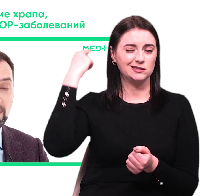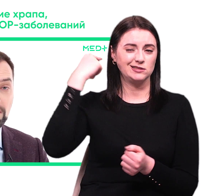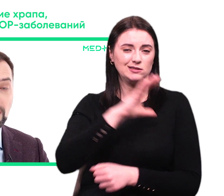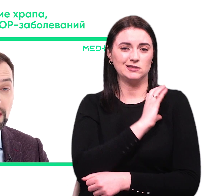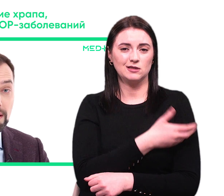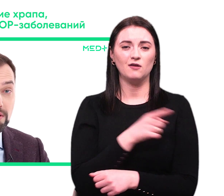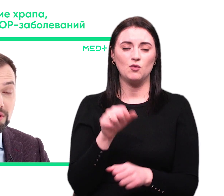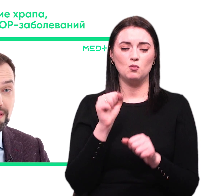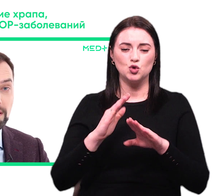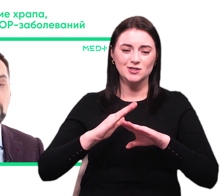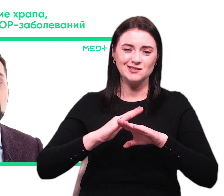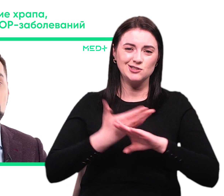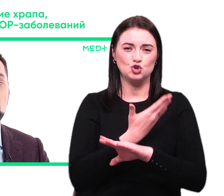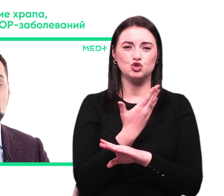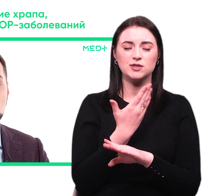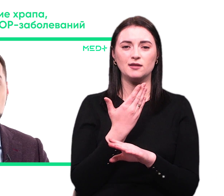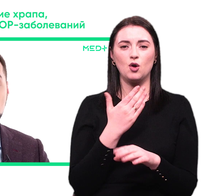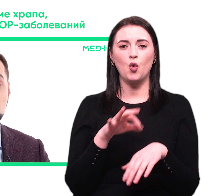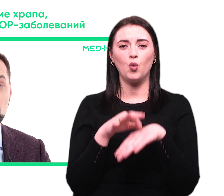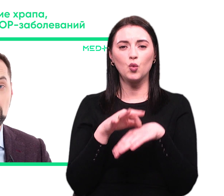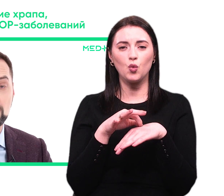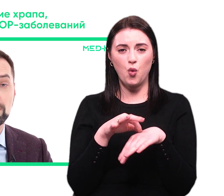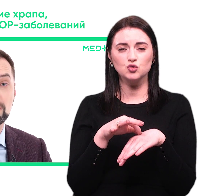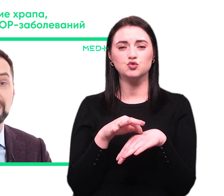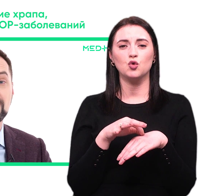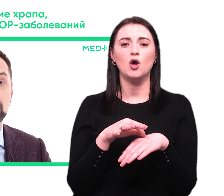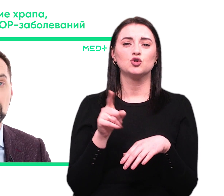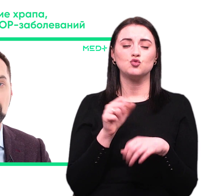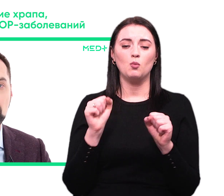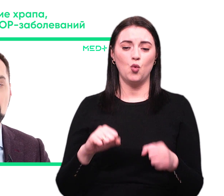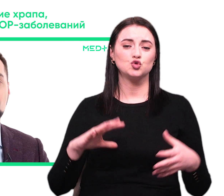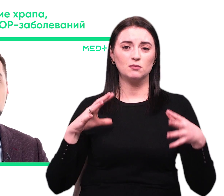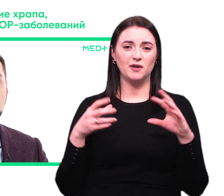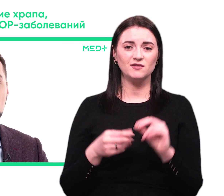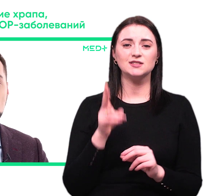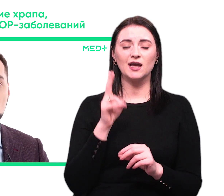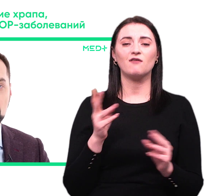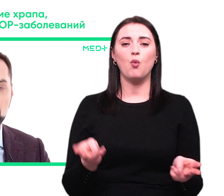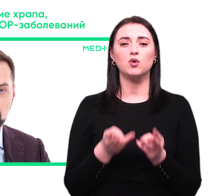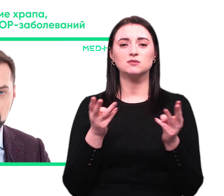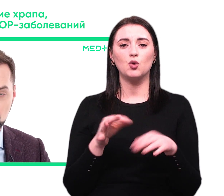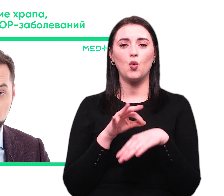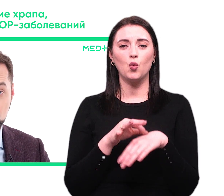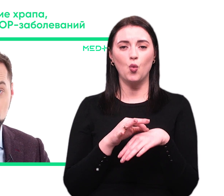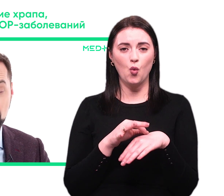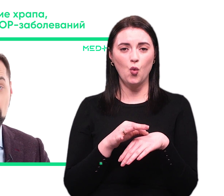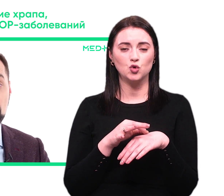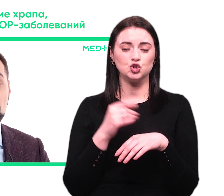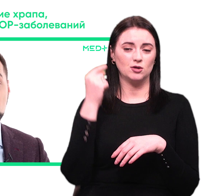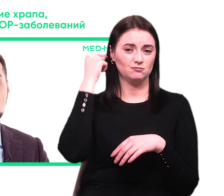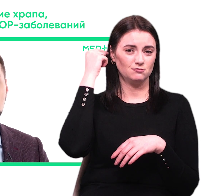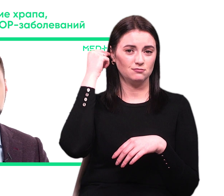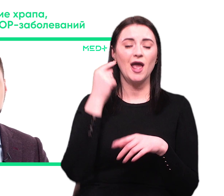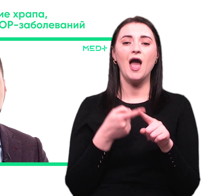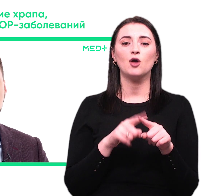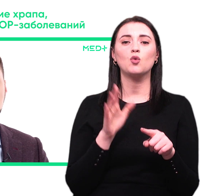можете скальпировать, счесать кожу наружного слухового прохода, что может привести к воспалению кожи наружного слухового прохода. И